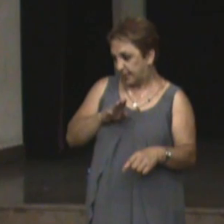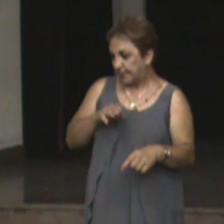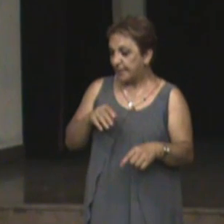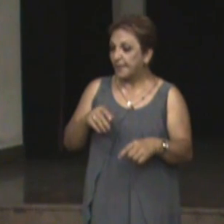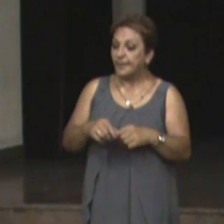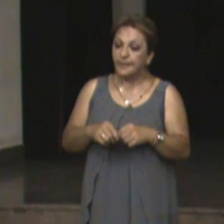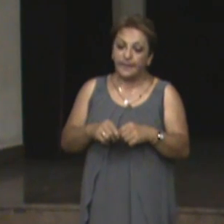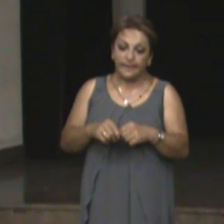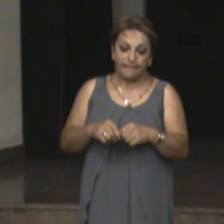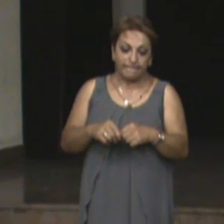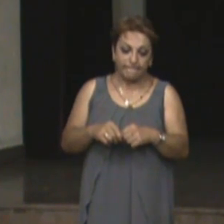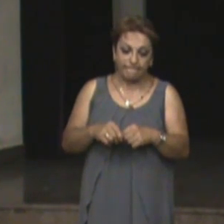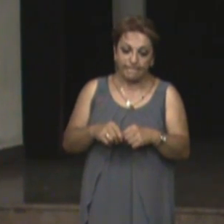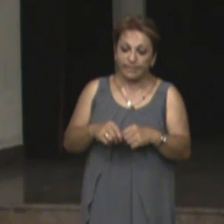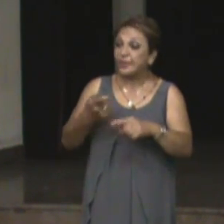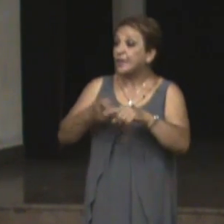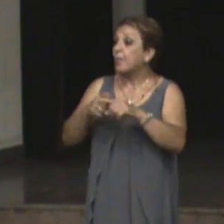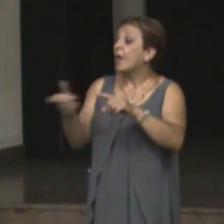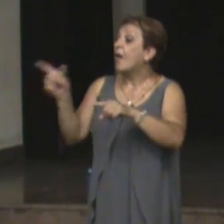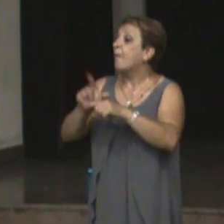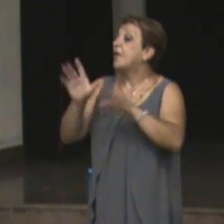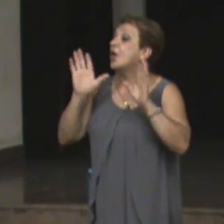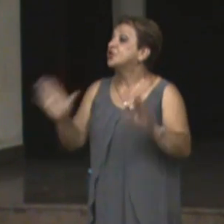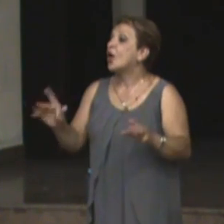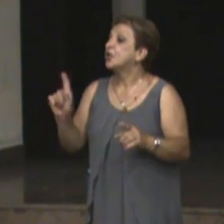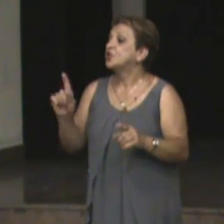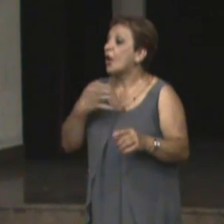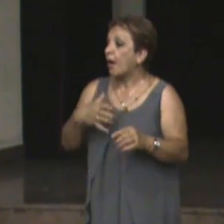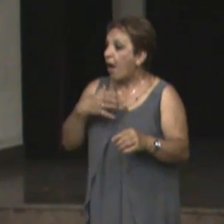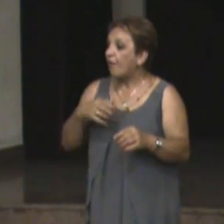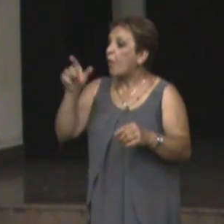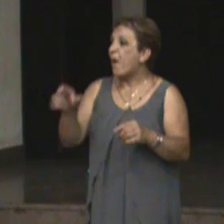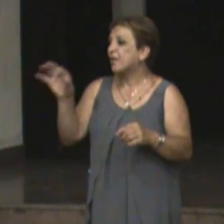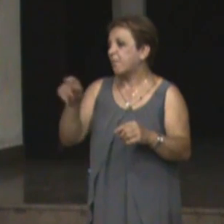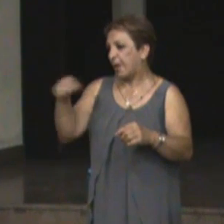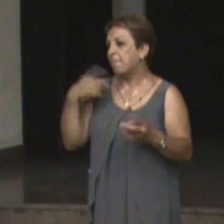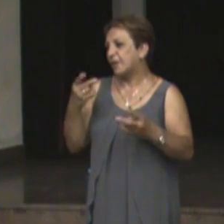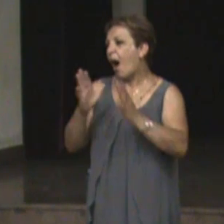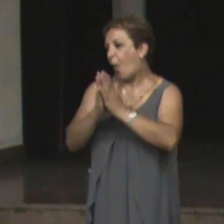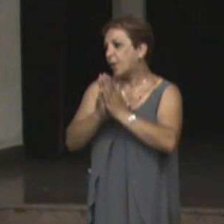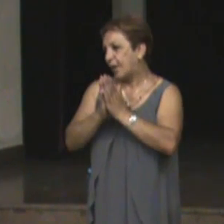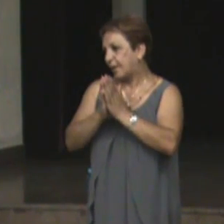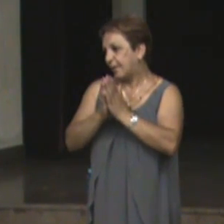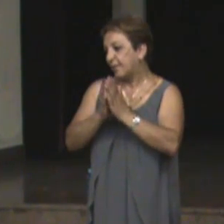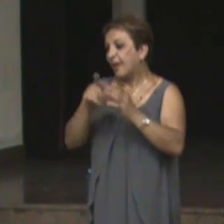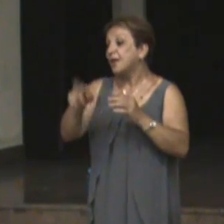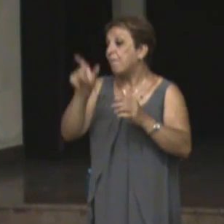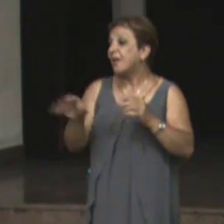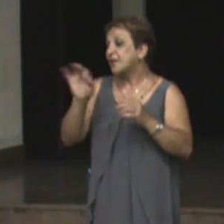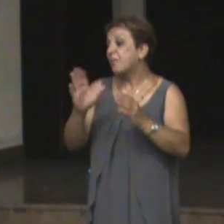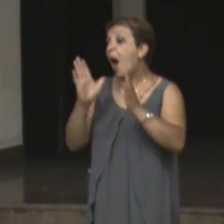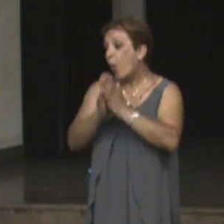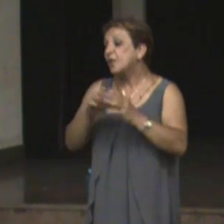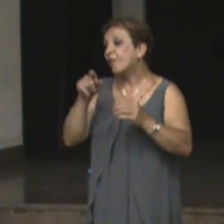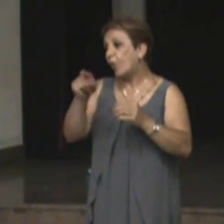Այս դեպքում երևի թե ամենաշատ բանը, որ մենք կարող ենք անել, այս մարդկանց համար աղոթենք այս տեսակ մարդկանց